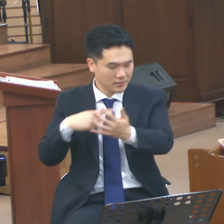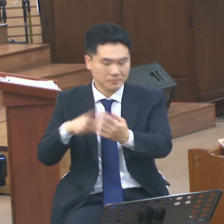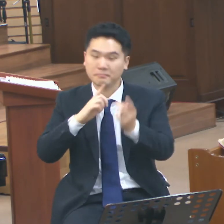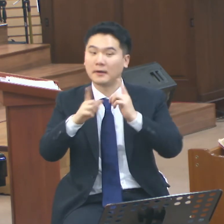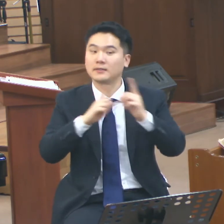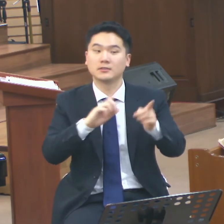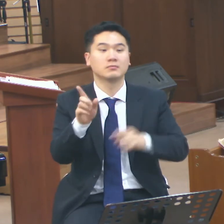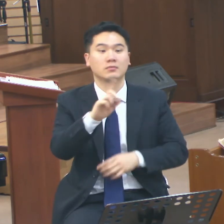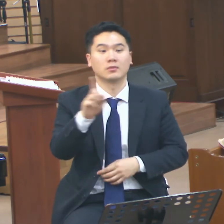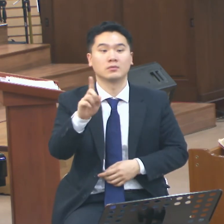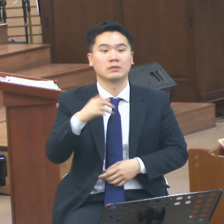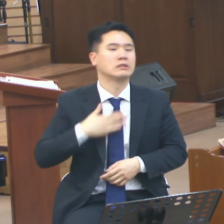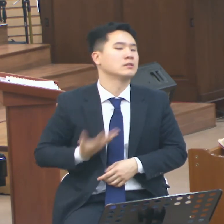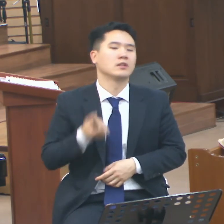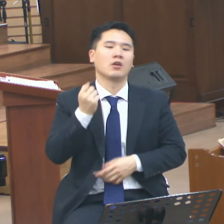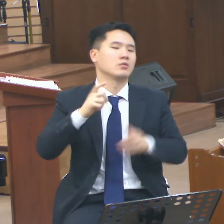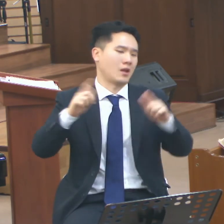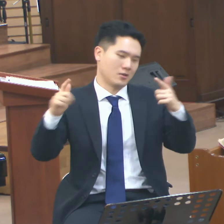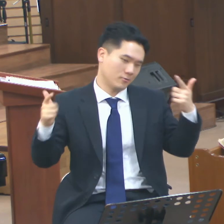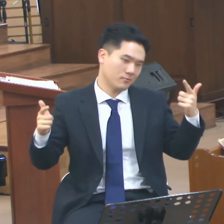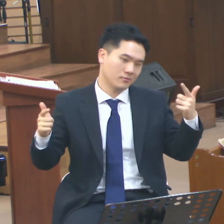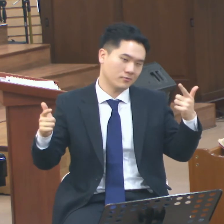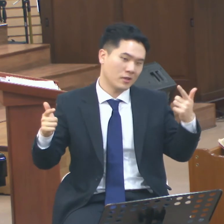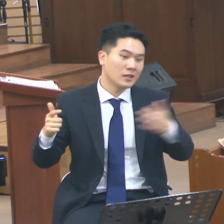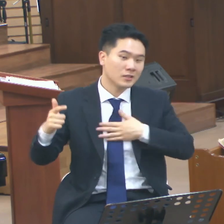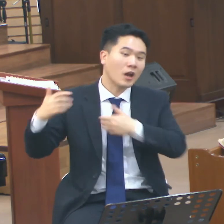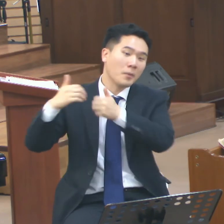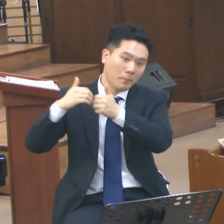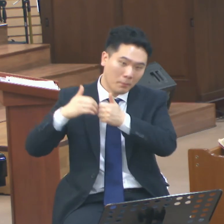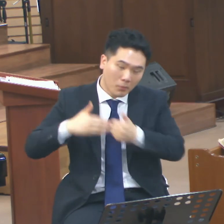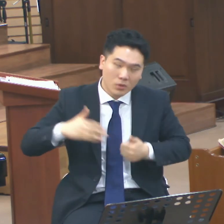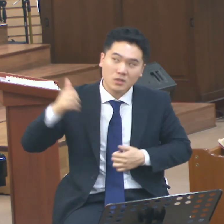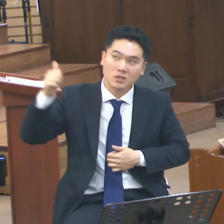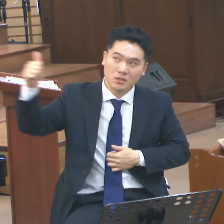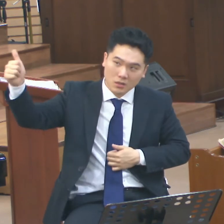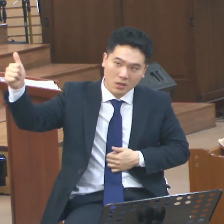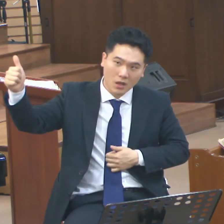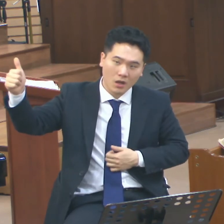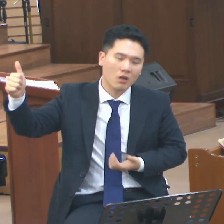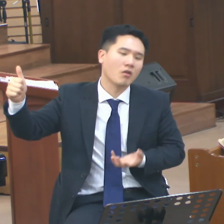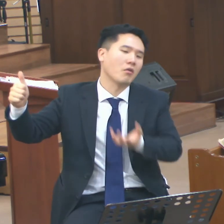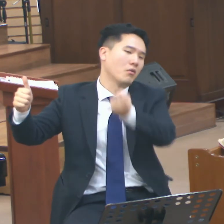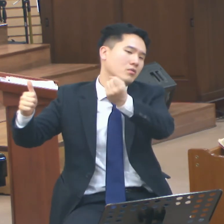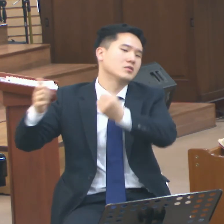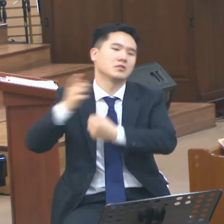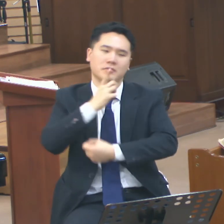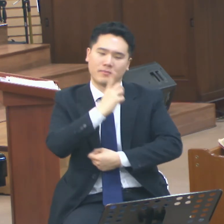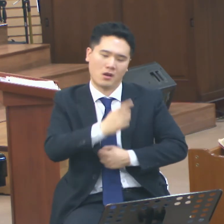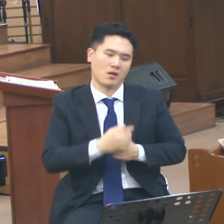말씀은 내 것이 아니요 나를 보내신 이의 것이니라.